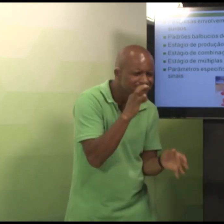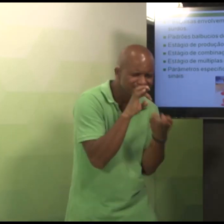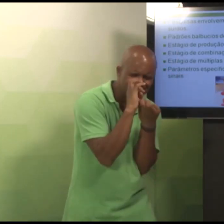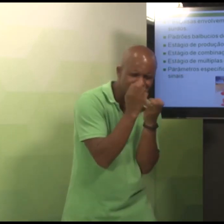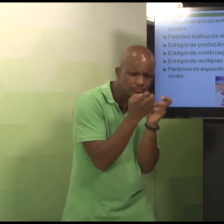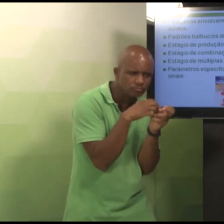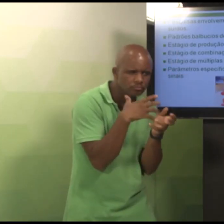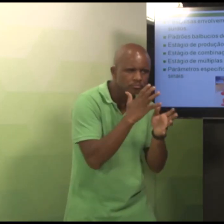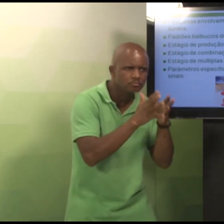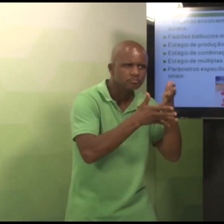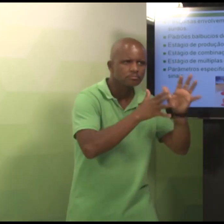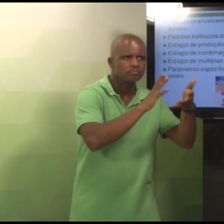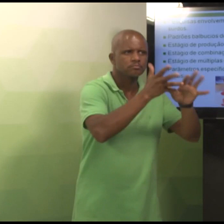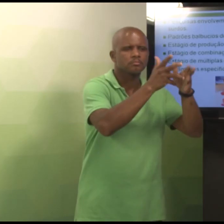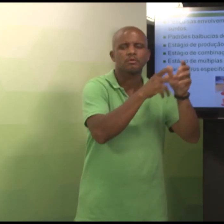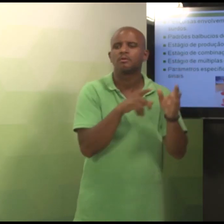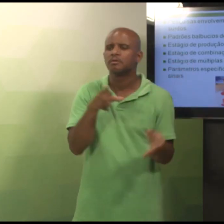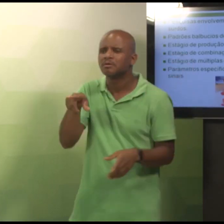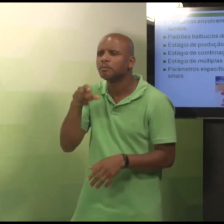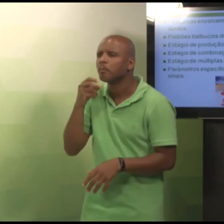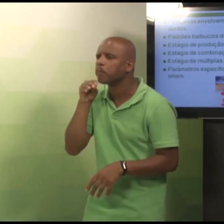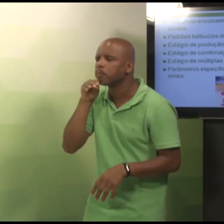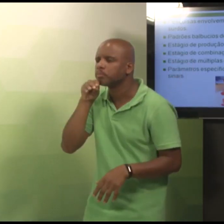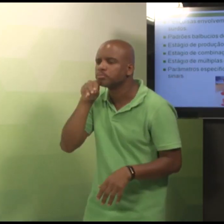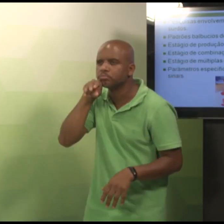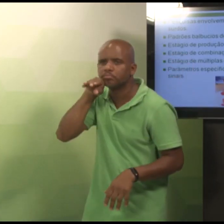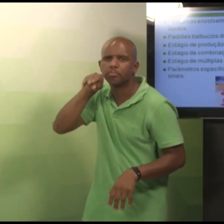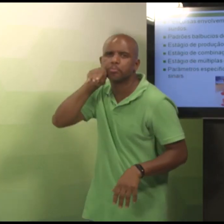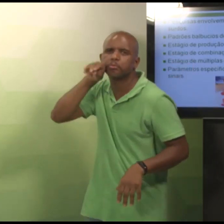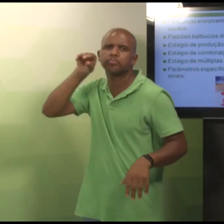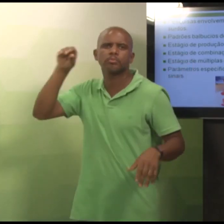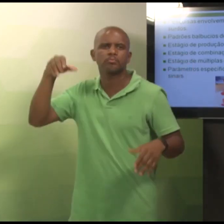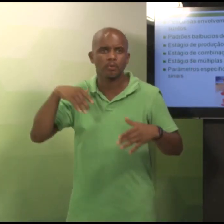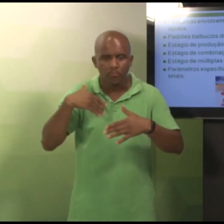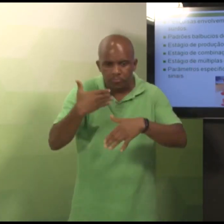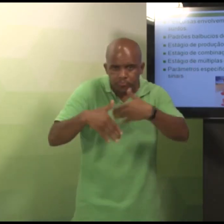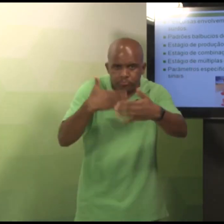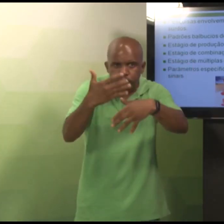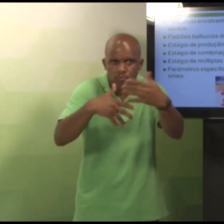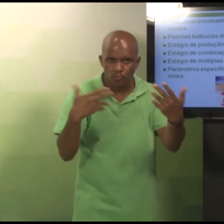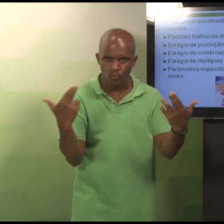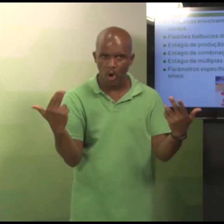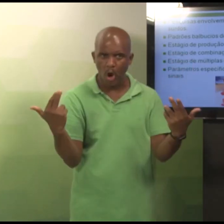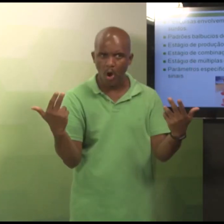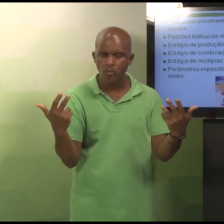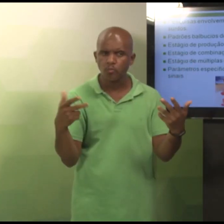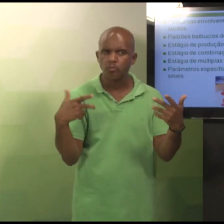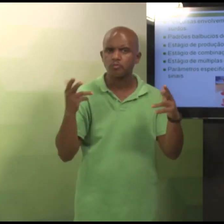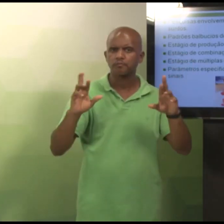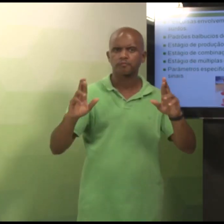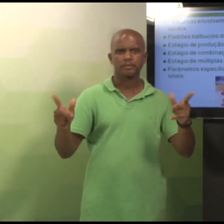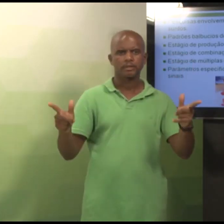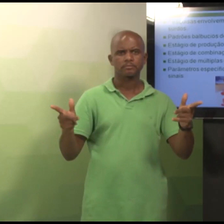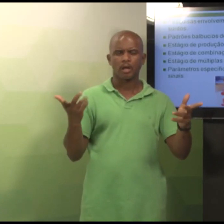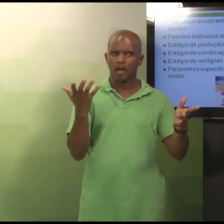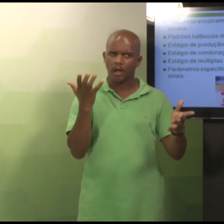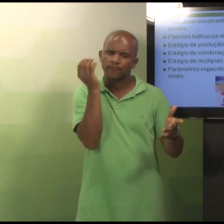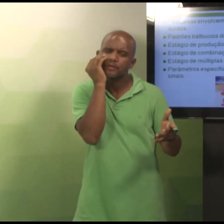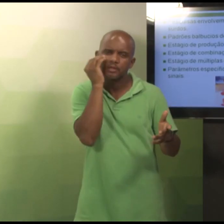Pensem que a criança surda ela tem como foco o aprendizado da língua de sinais. Ela vai desenvolver a língua de sinais. E a criança ouvinte vai desenvolver